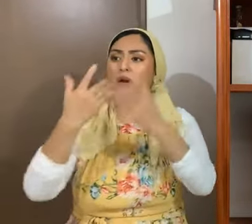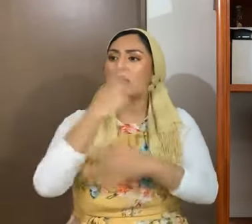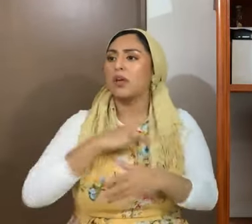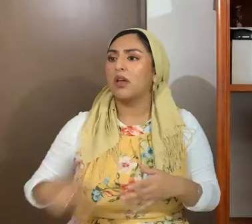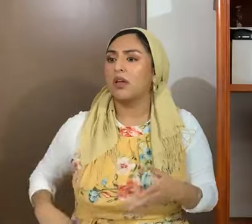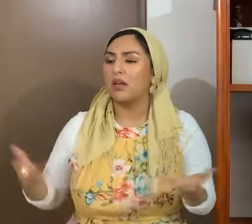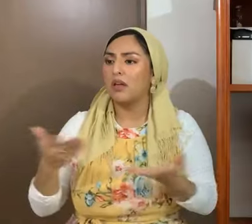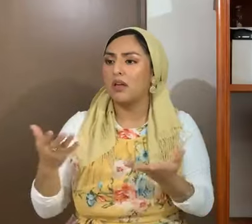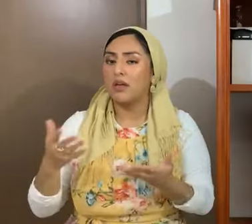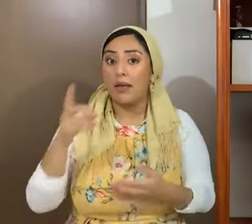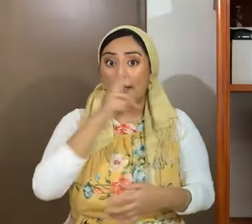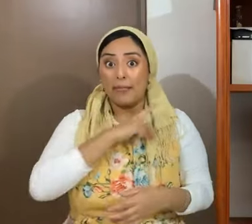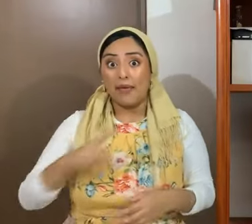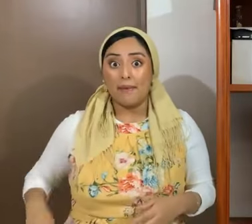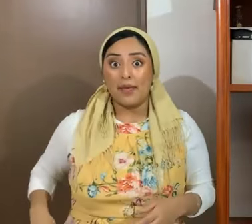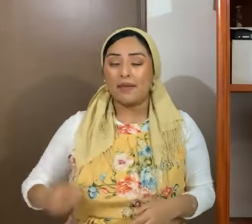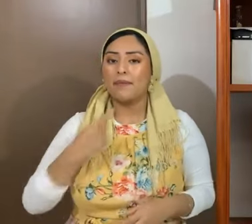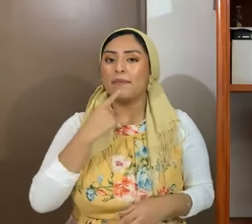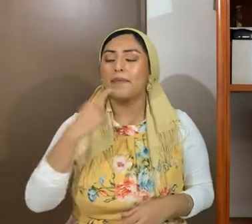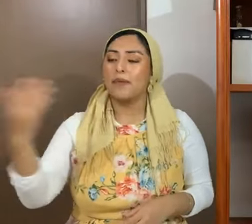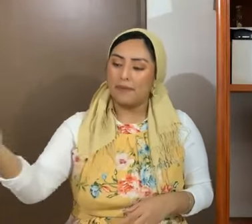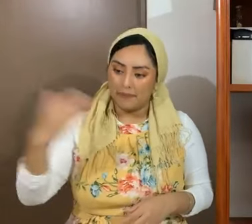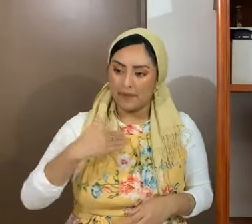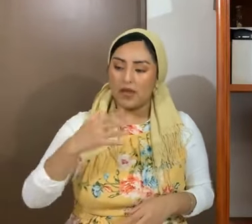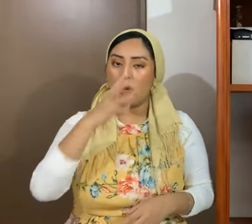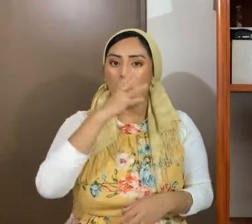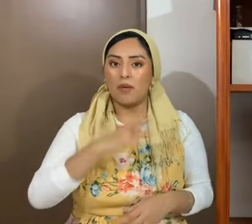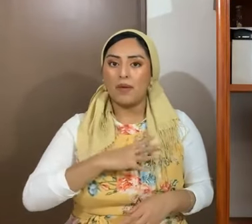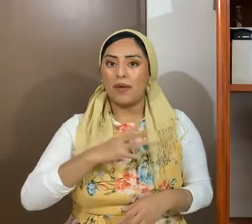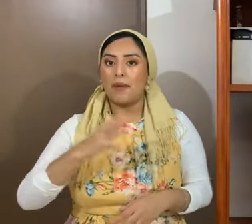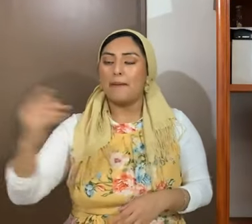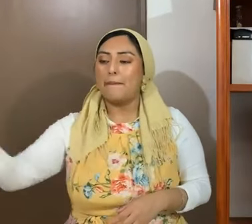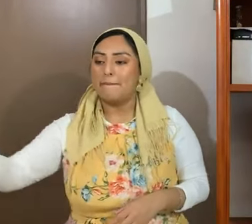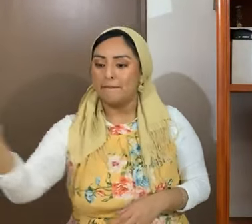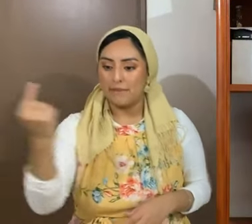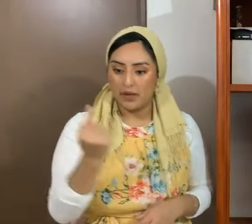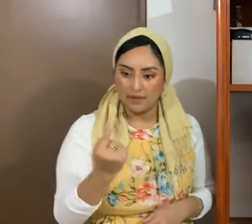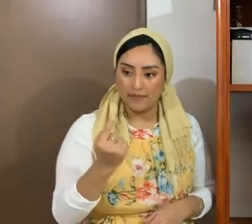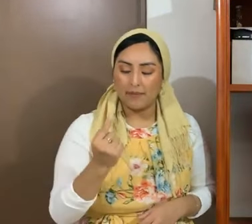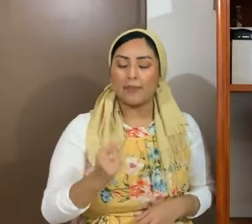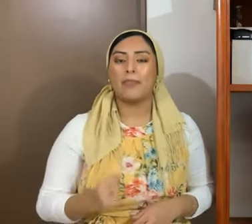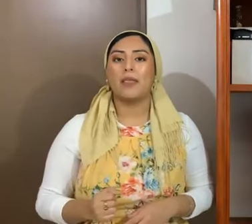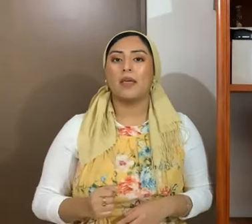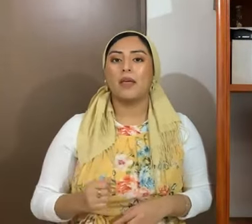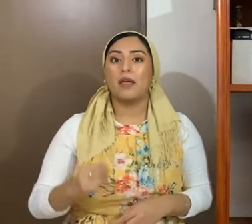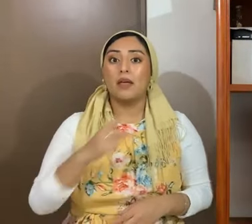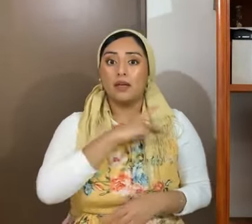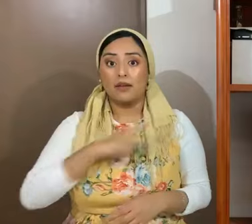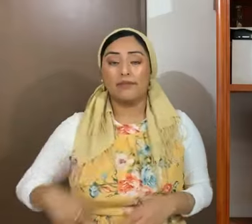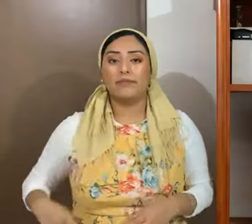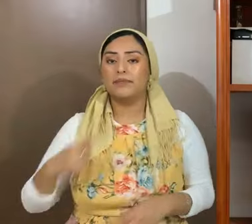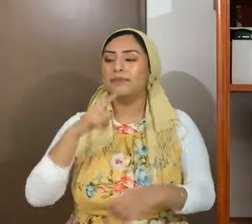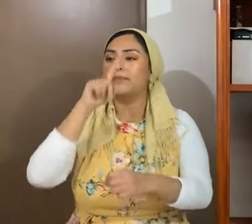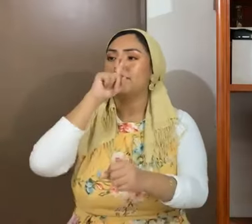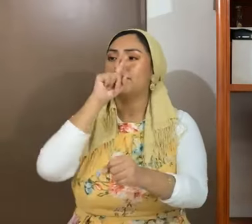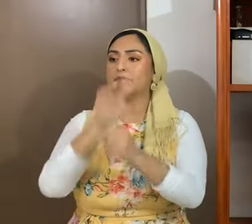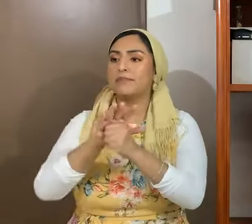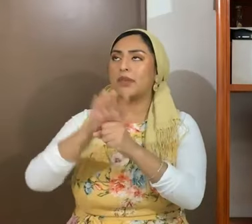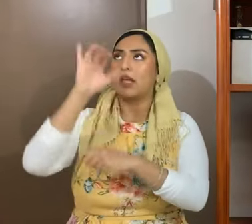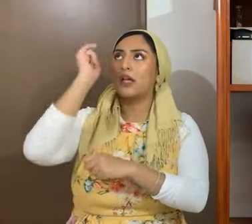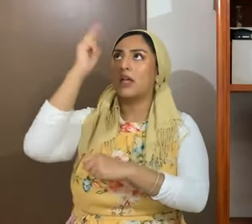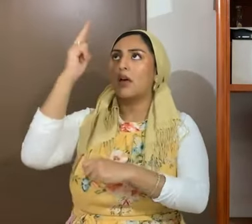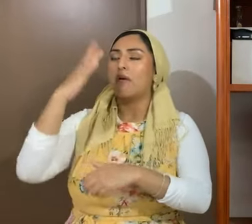David respondió y dijo, llámame a Betsabé. Y ella entró a la presencia del rey, se puso delante del rey. Y el rey juró diciendo, vive Yahweh que ha redimido mi alma de